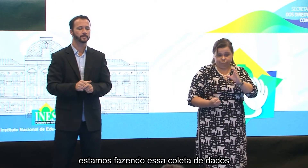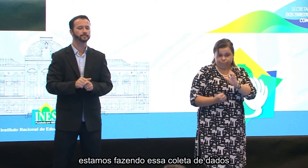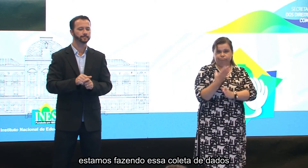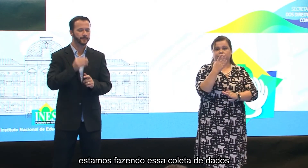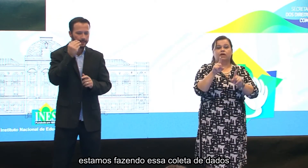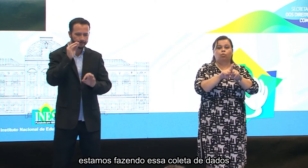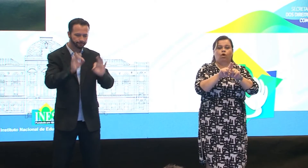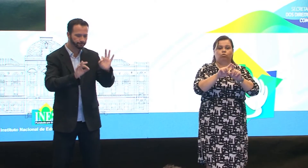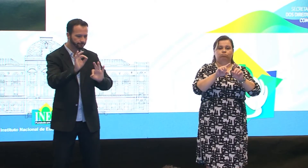dados